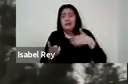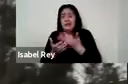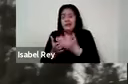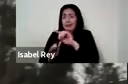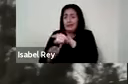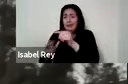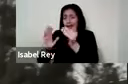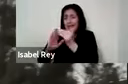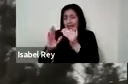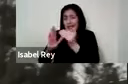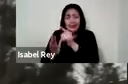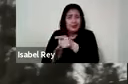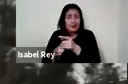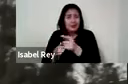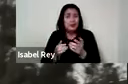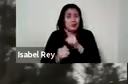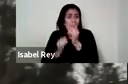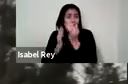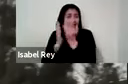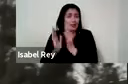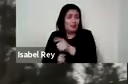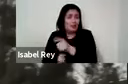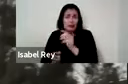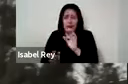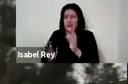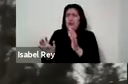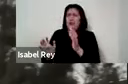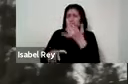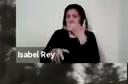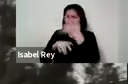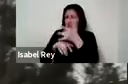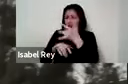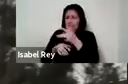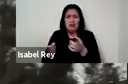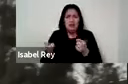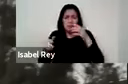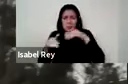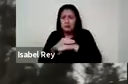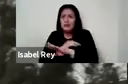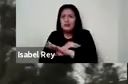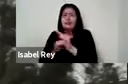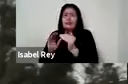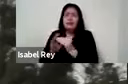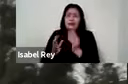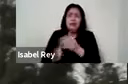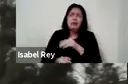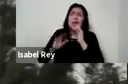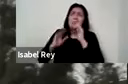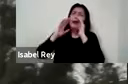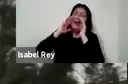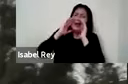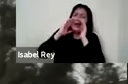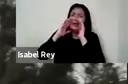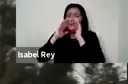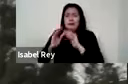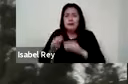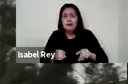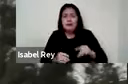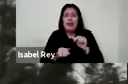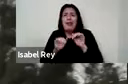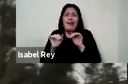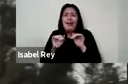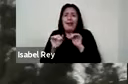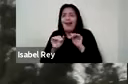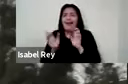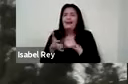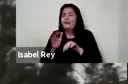casita de uno de los estudiantes y parece una casa abandonada, pero cuando ingresas o cuando llamas, el perrito es el primero que